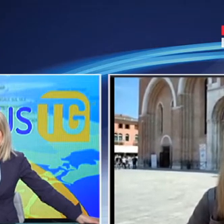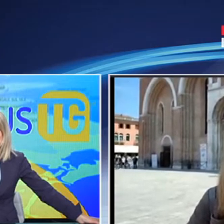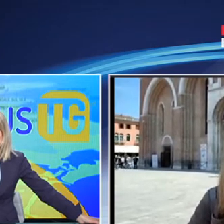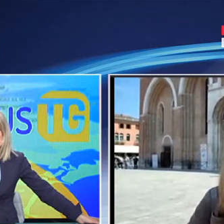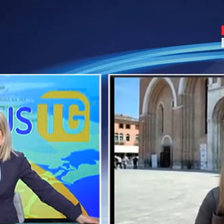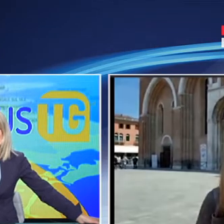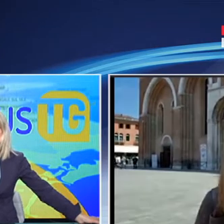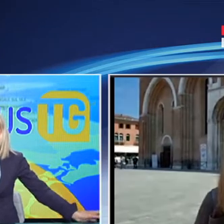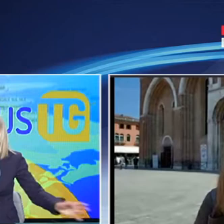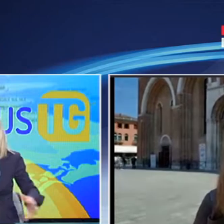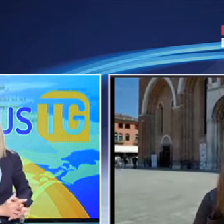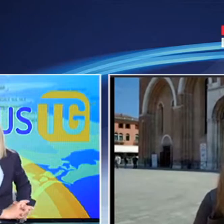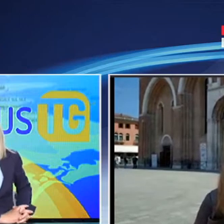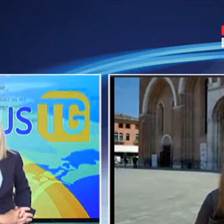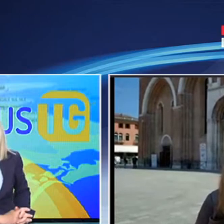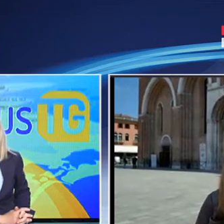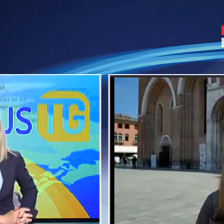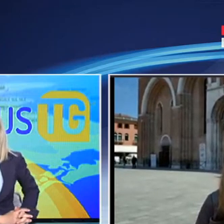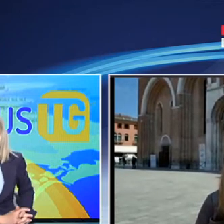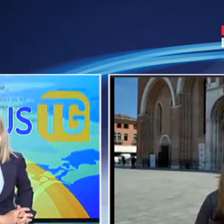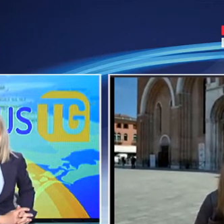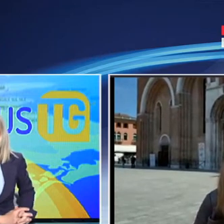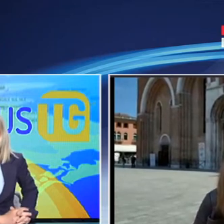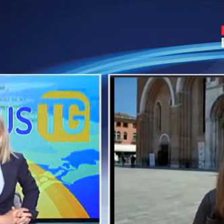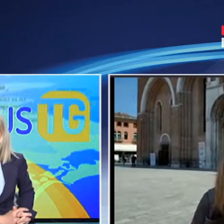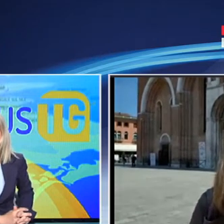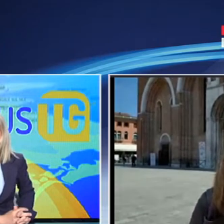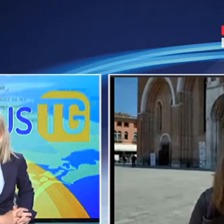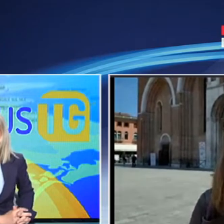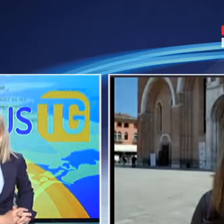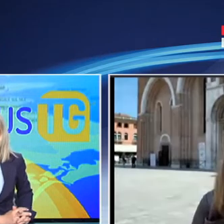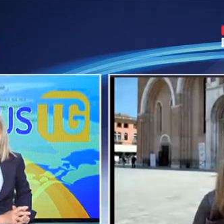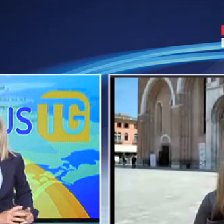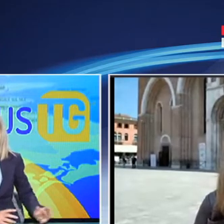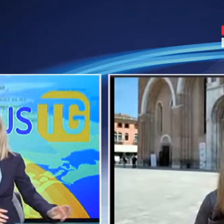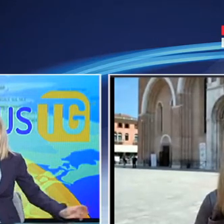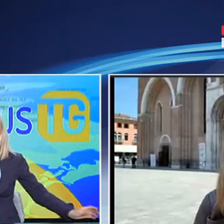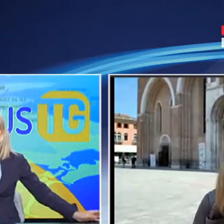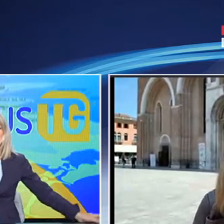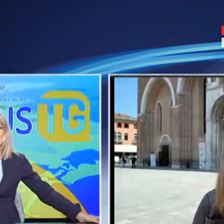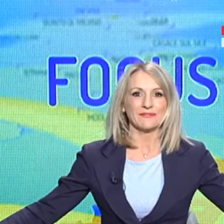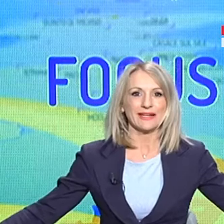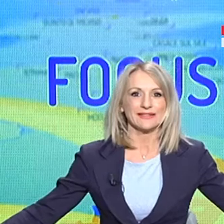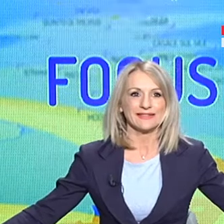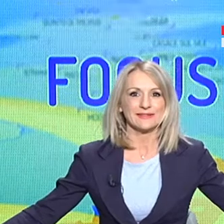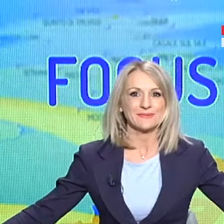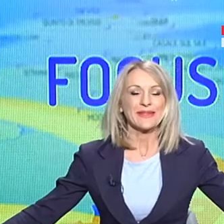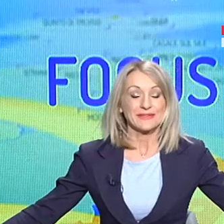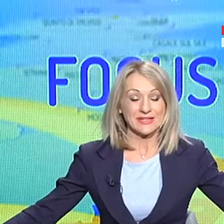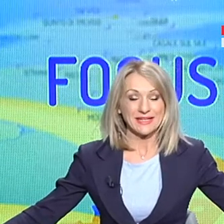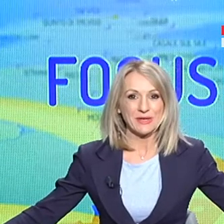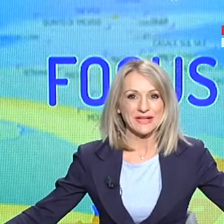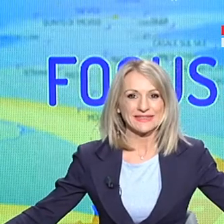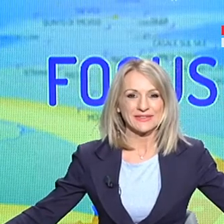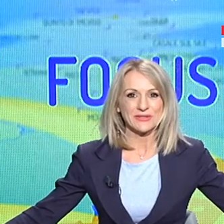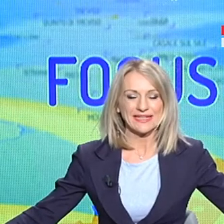nostri telegiornali. Grazie alla nostra Valentina Visentin, grazie e buon lavoro. Noi andiamo avanti.